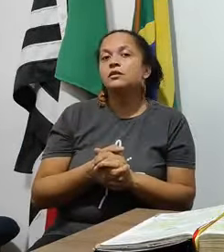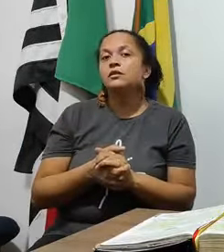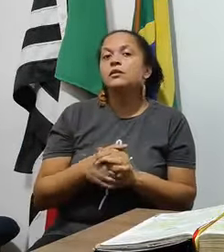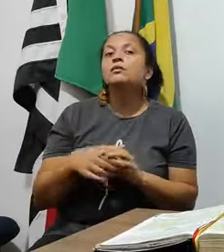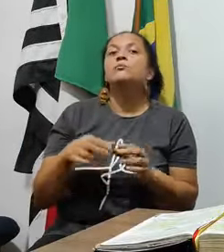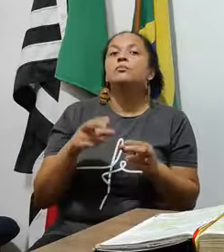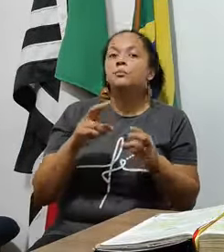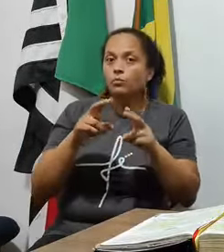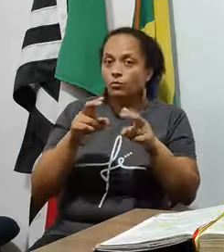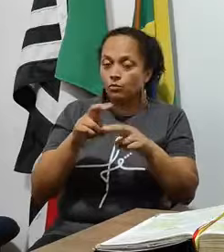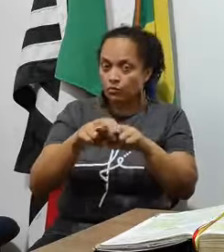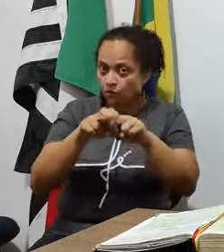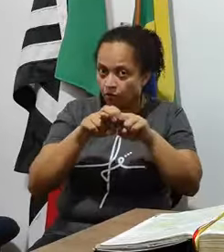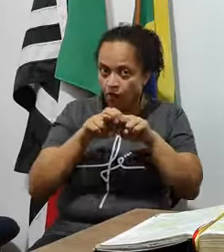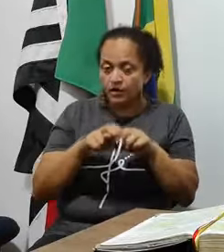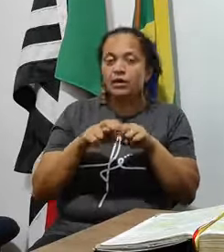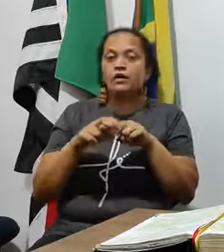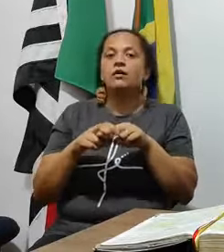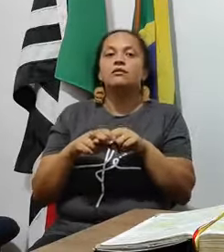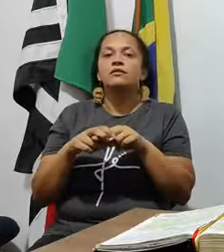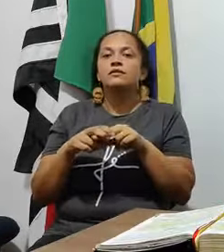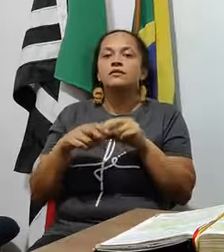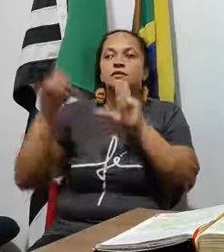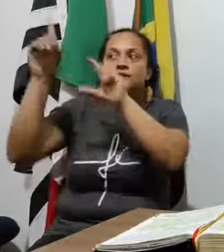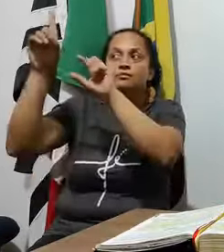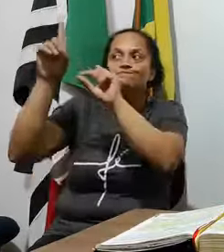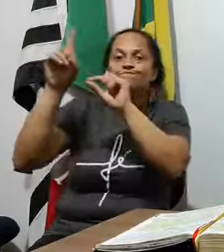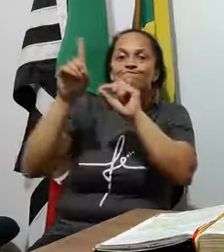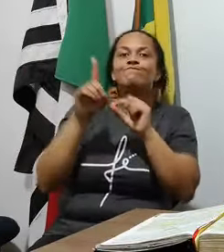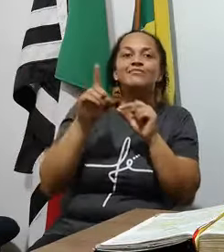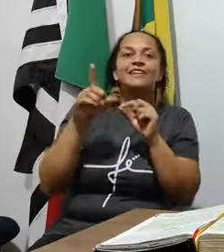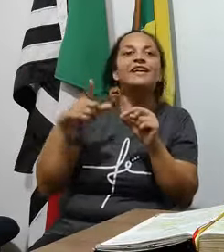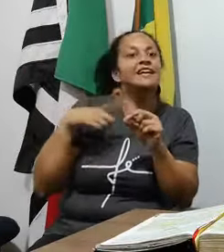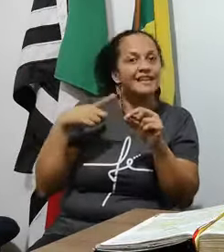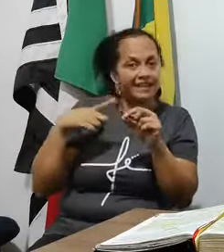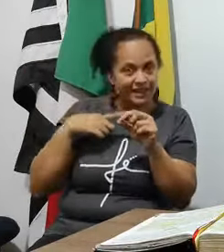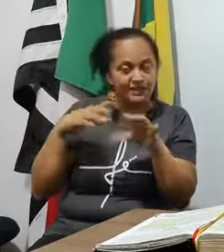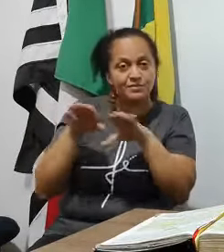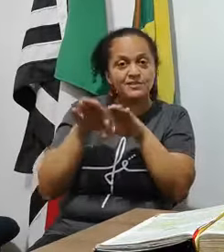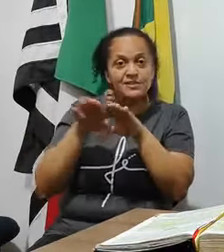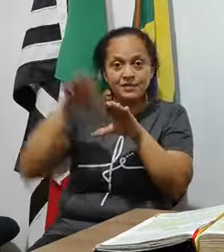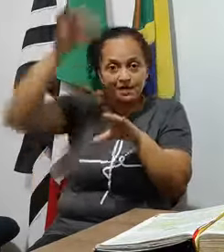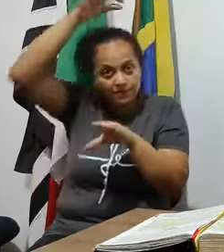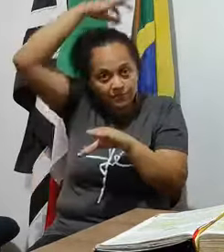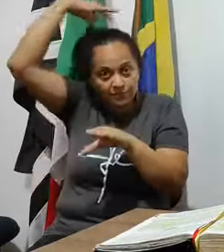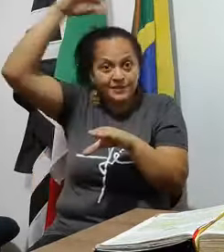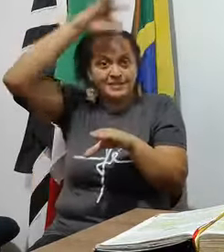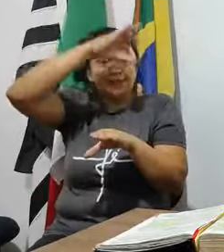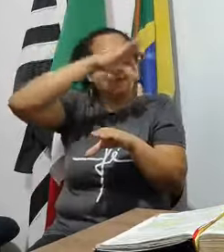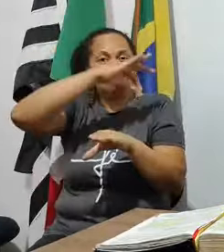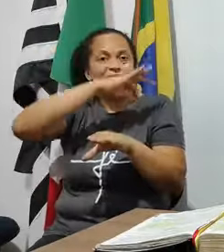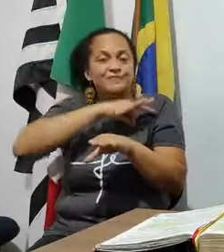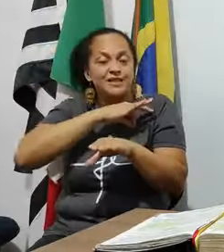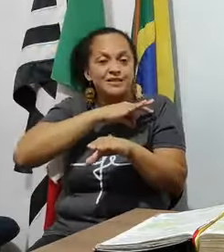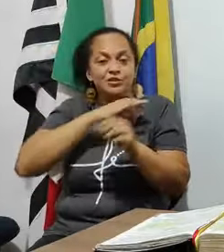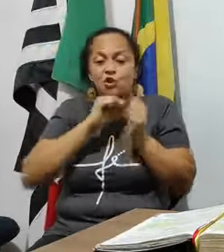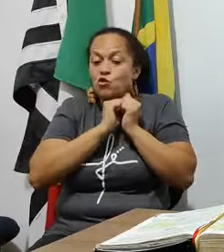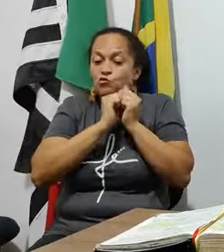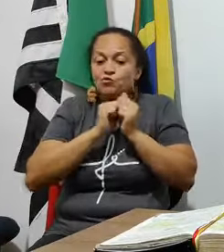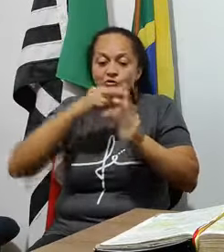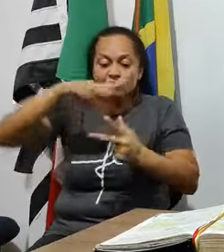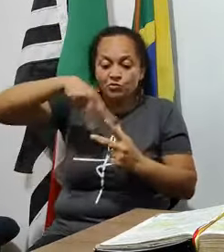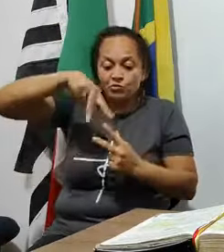novo nascimento, o Espírito Santo habita em nosso espírito, ele habita em nossos